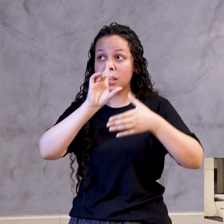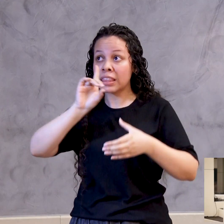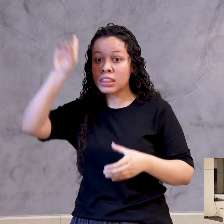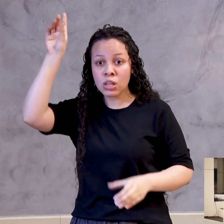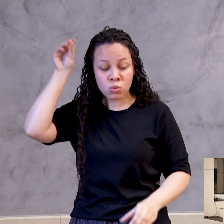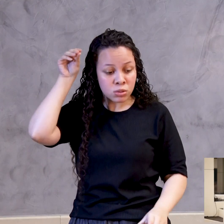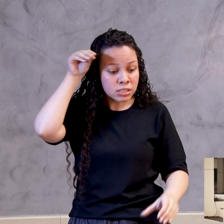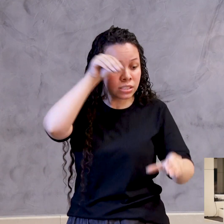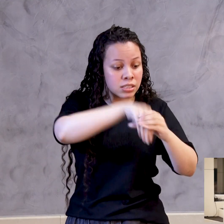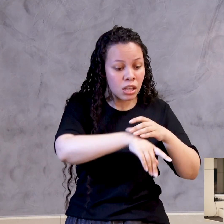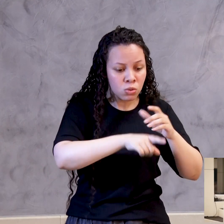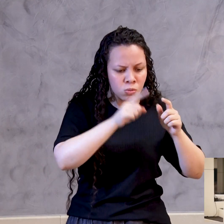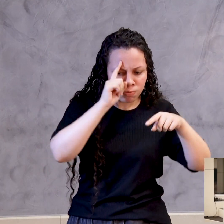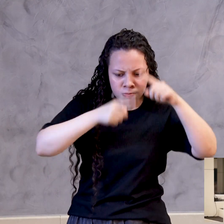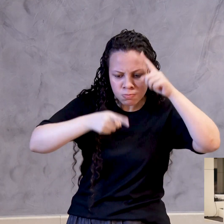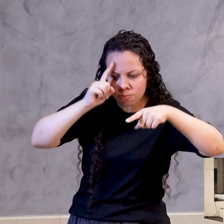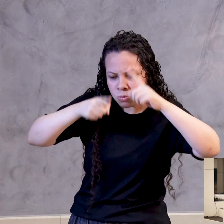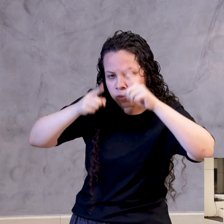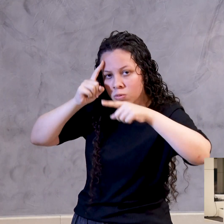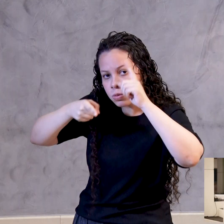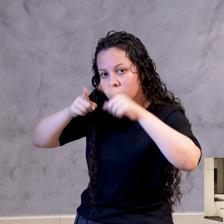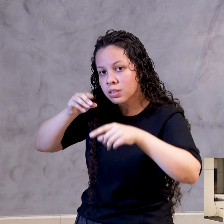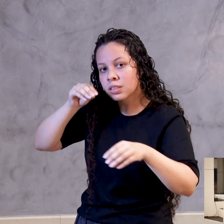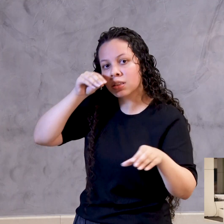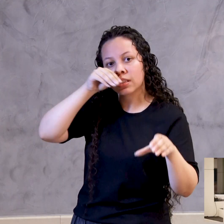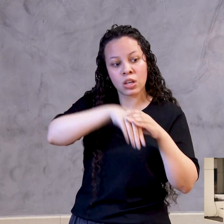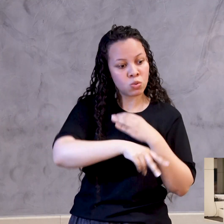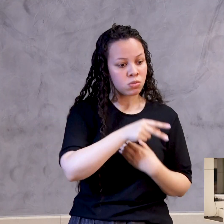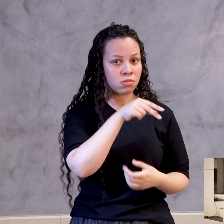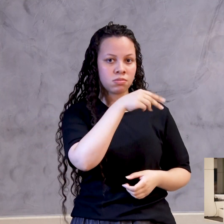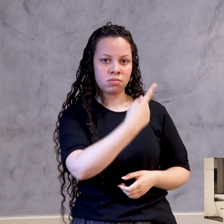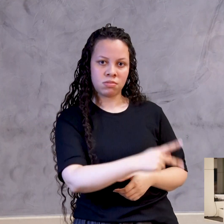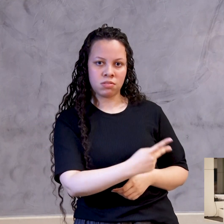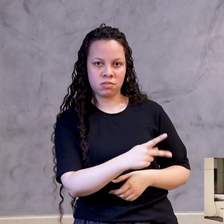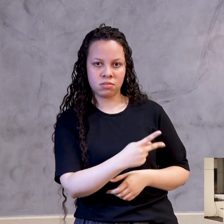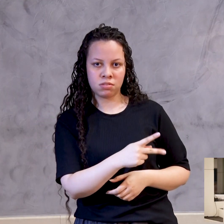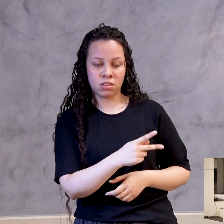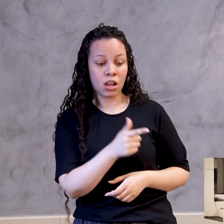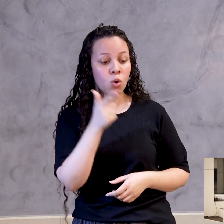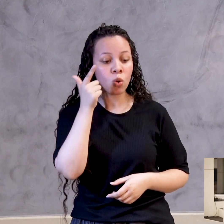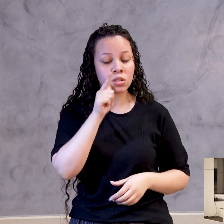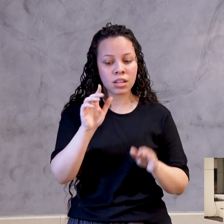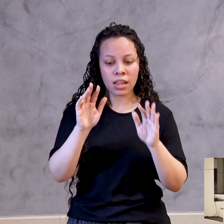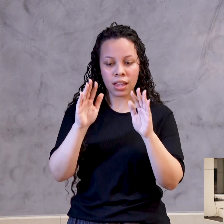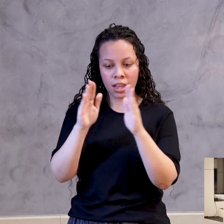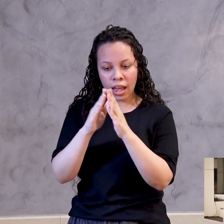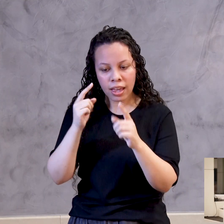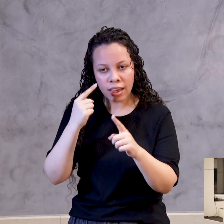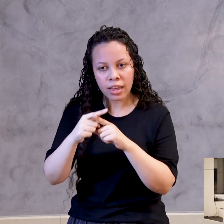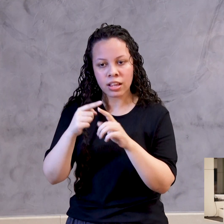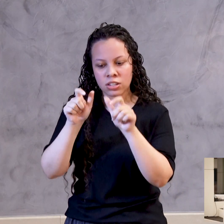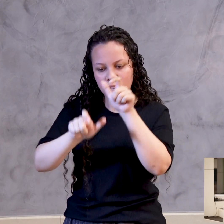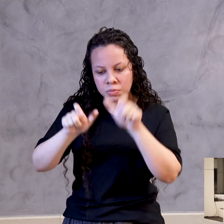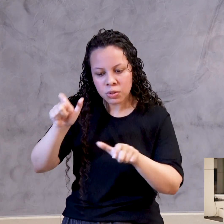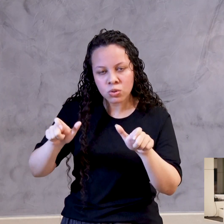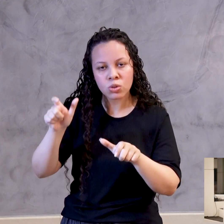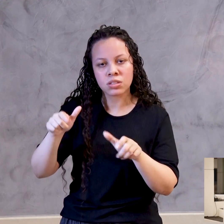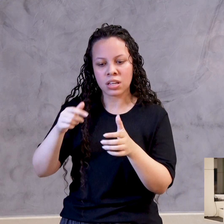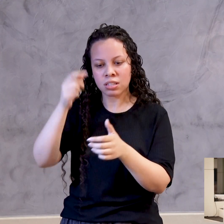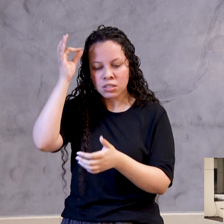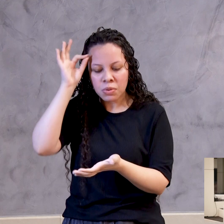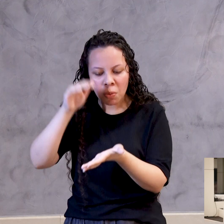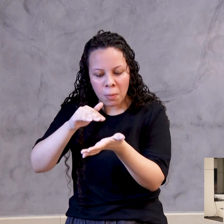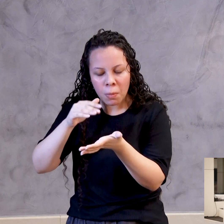as coisas na vida desse homem, para que ele possa governar bem a casa de Deus, tirando os espíritos maus, tirando